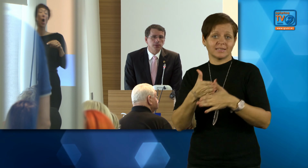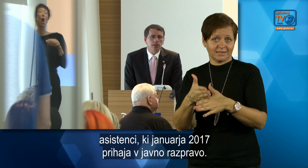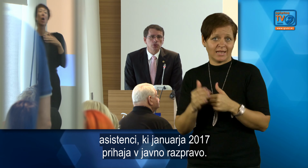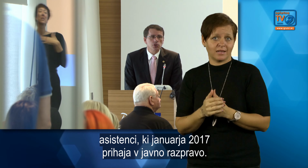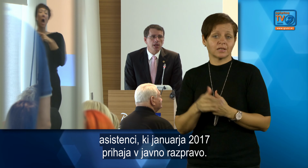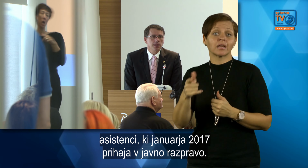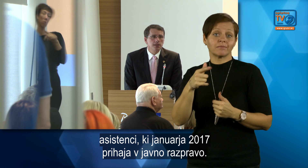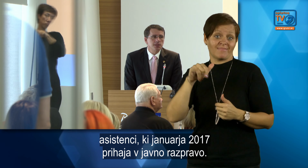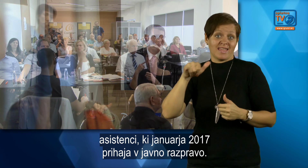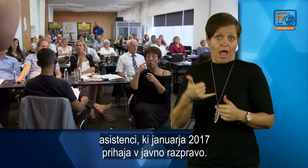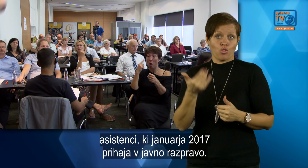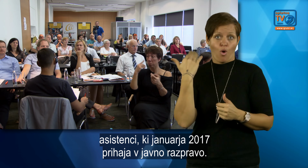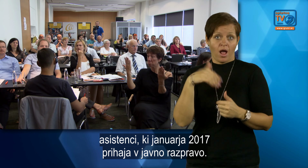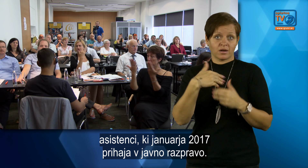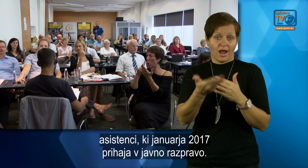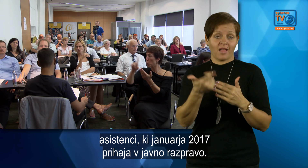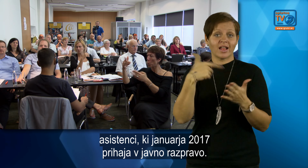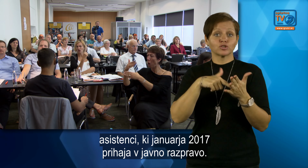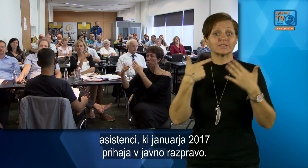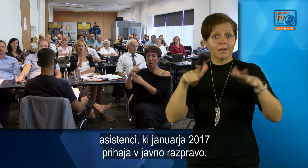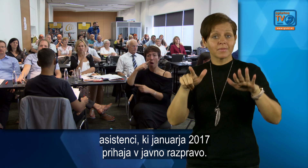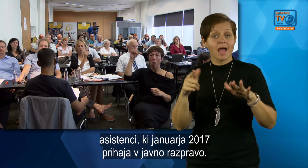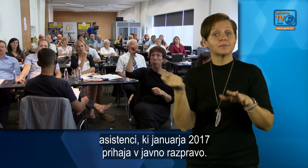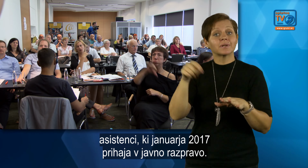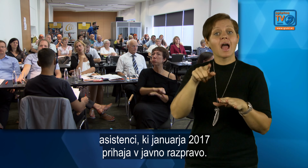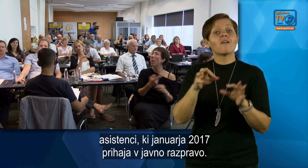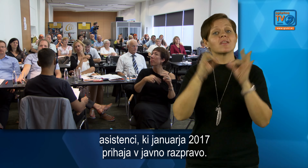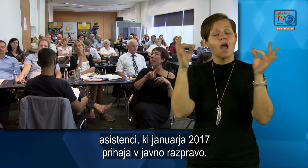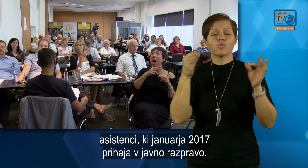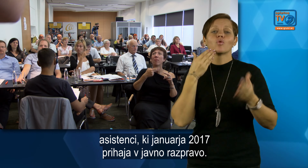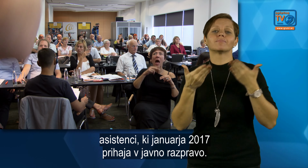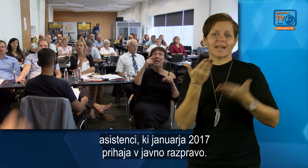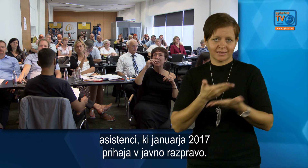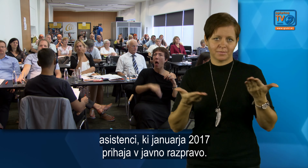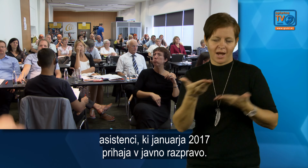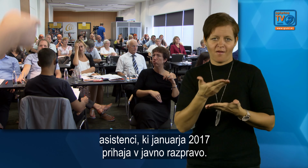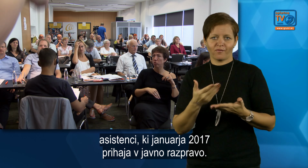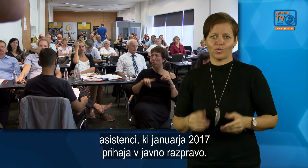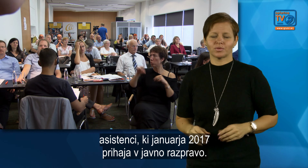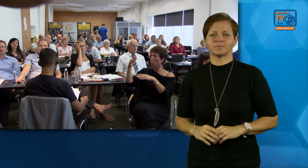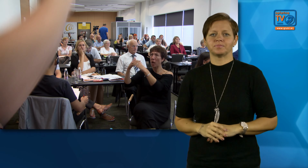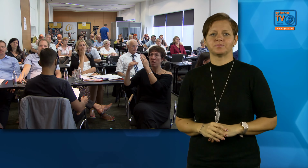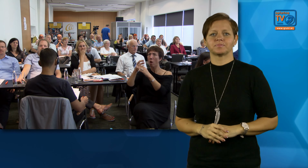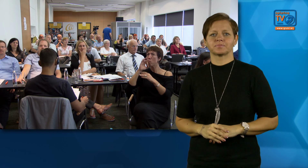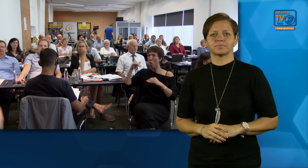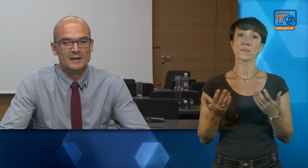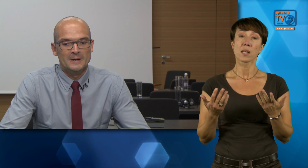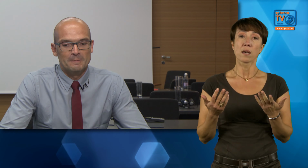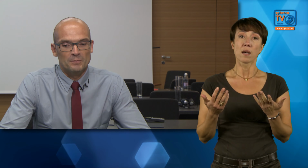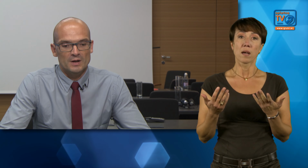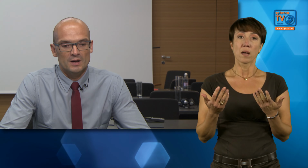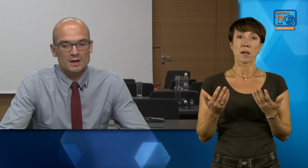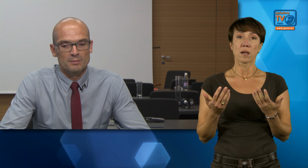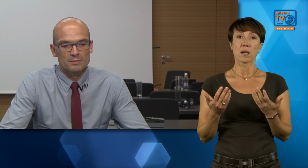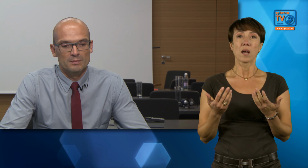in osebni asistenci, ki januarja 2017 prihaja v javno razpravo.